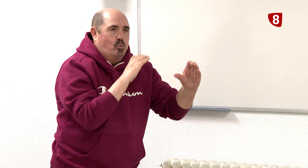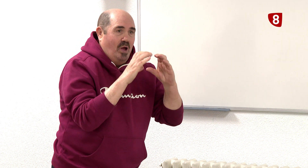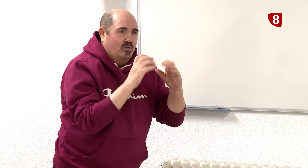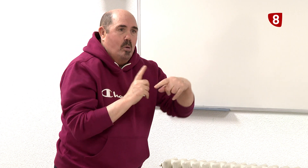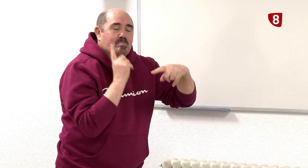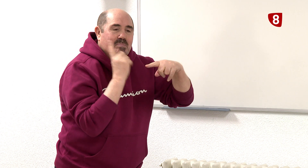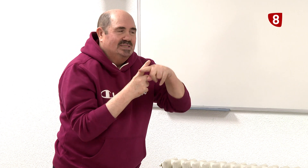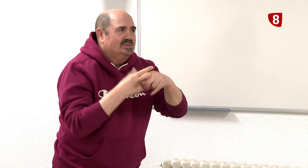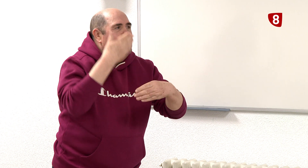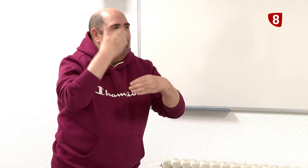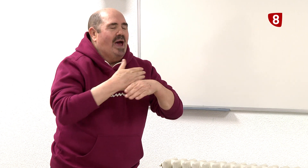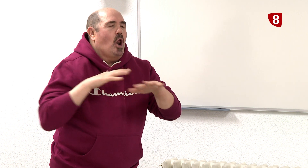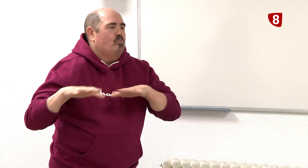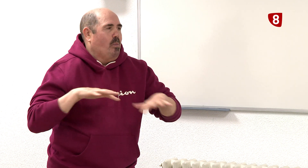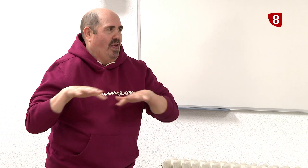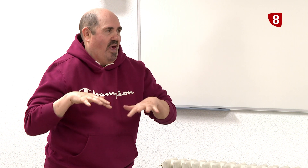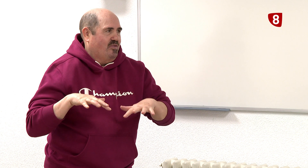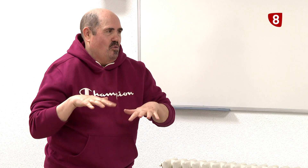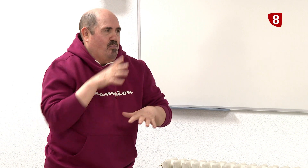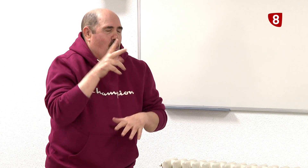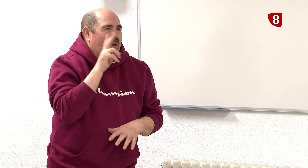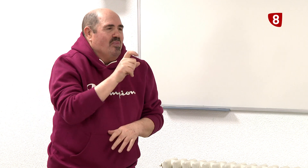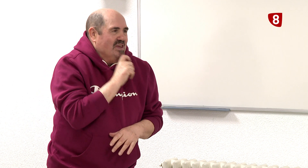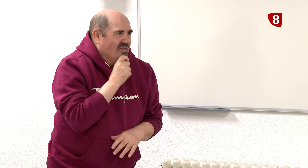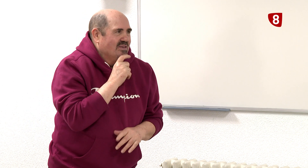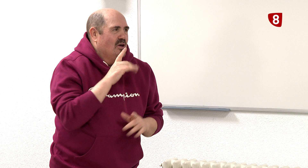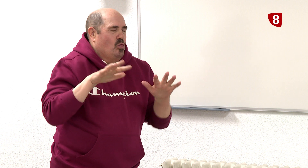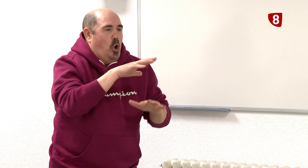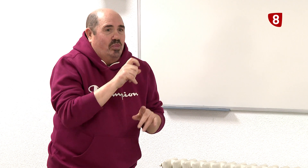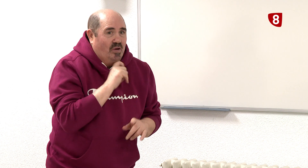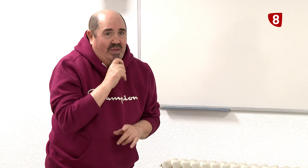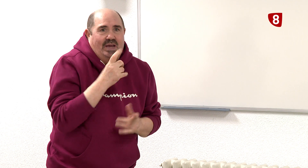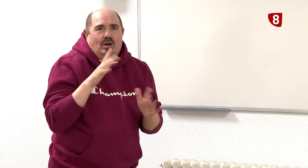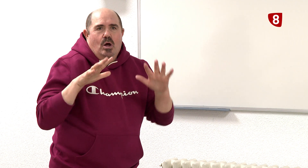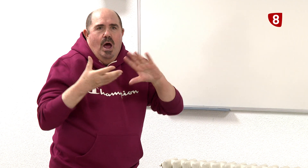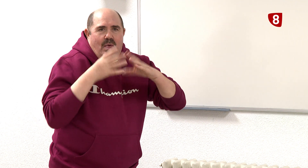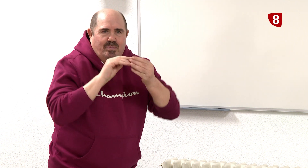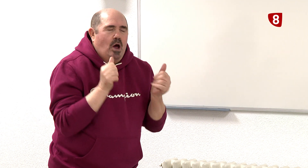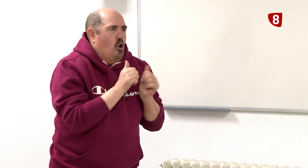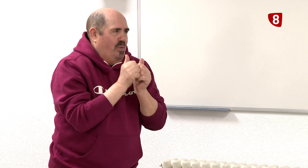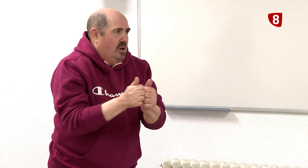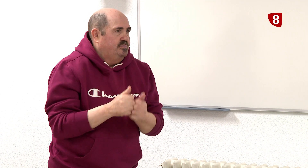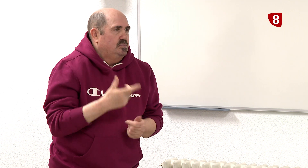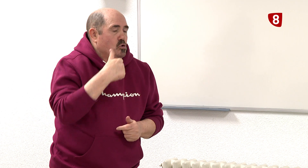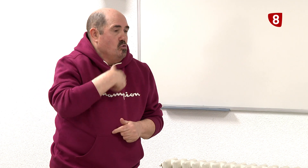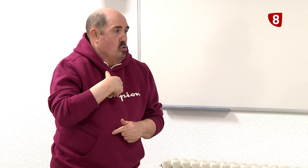tenemos dos barreras, la barrera de comunicación y la barrera de movimiento, porque tenemos pues es difícil esa visión y